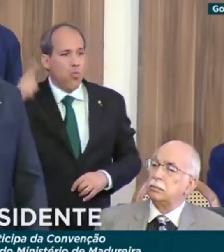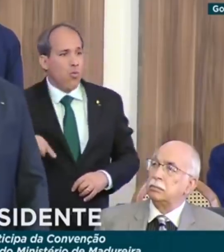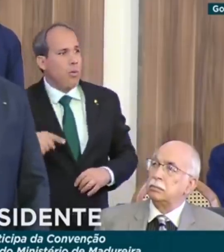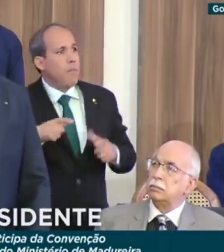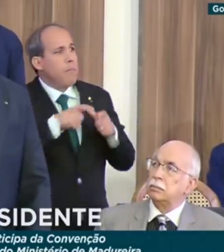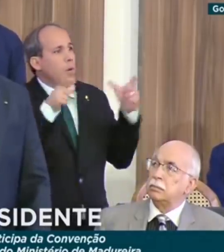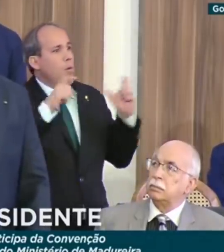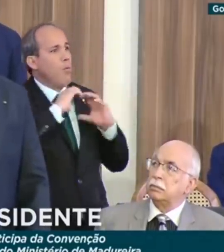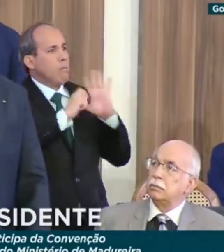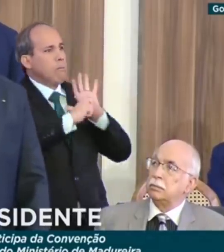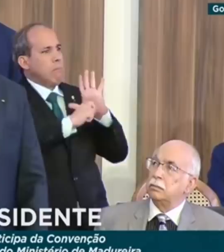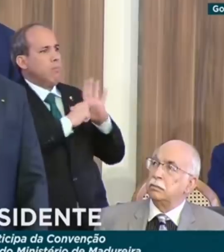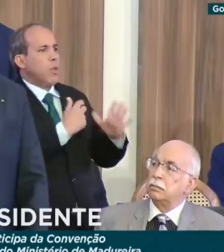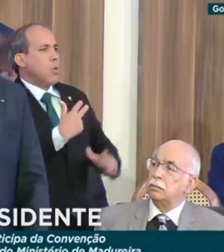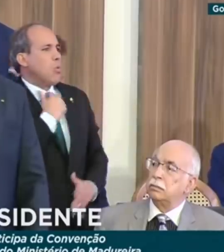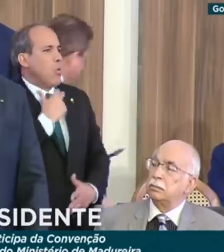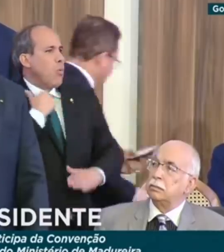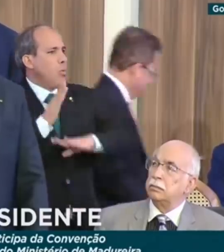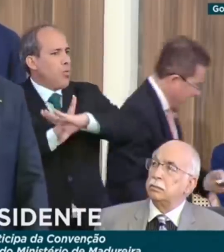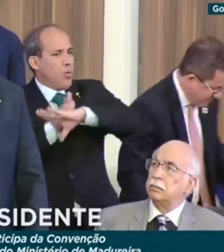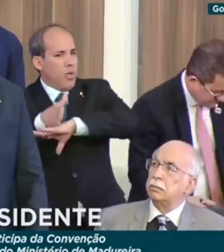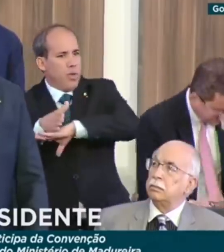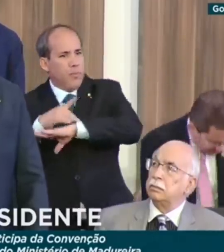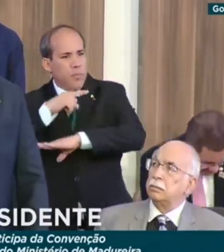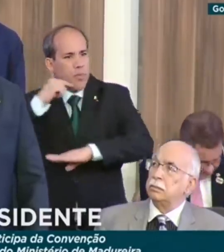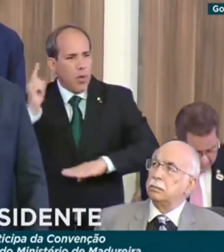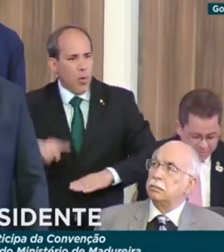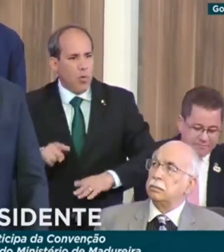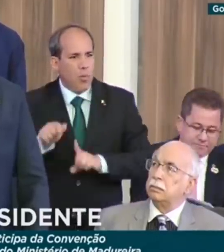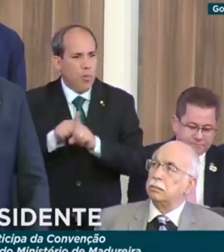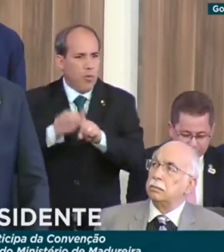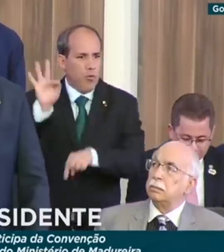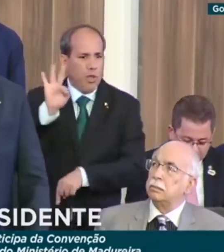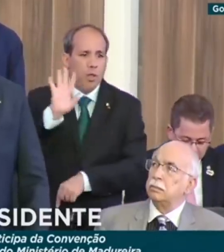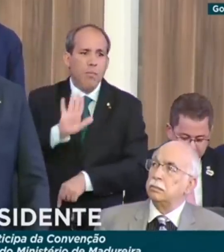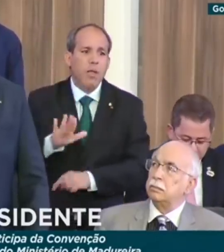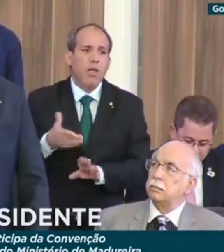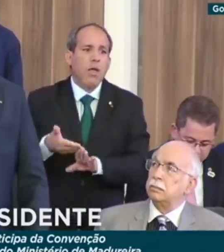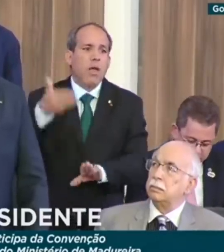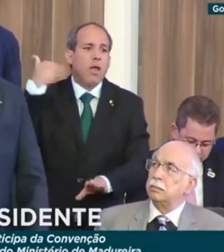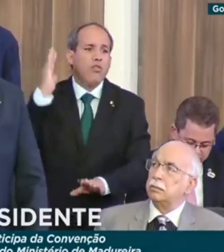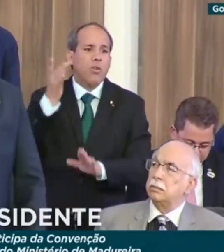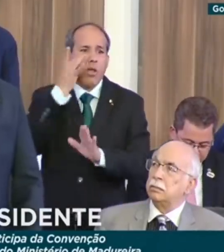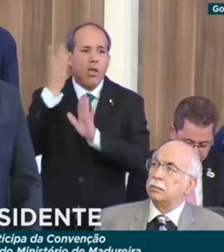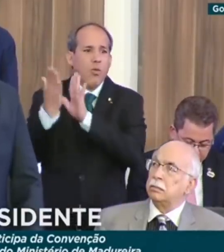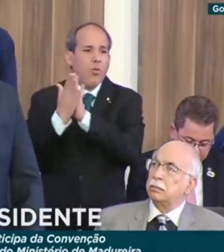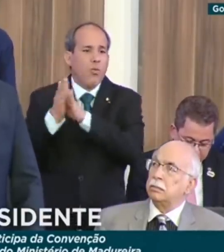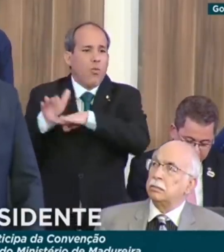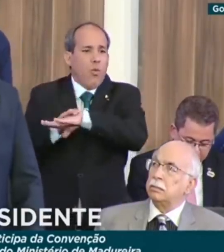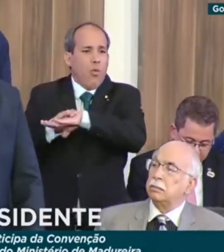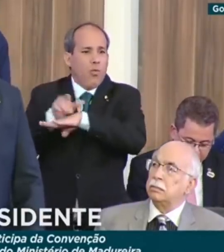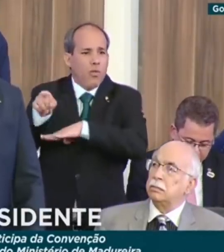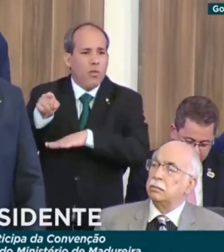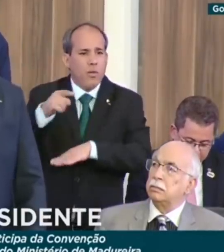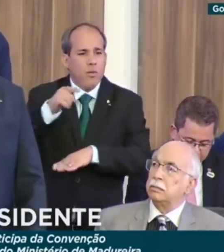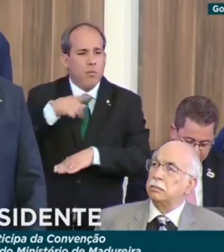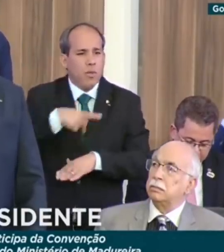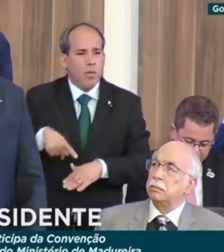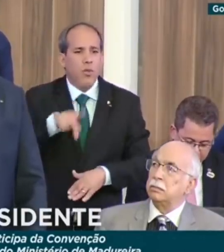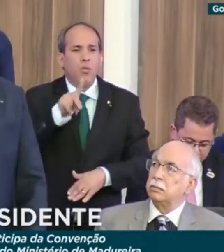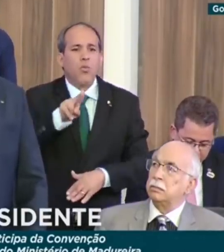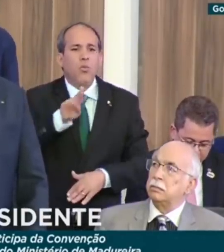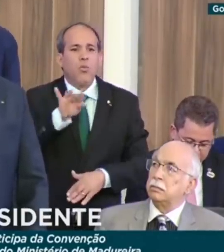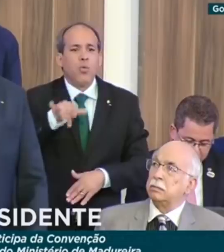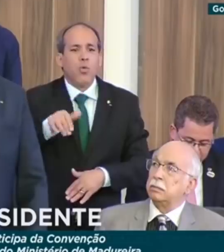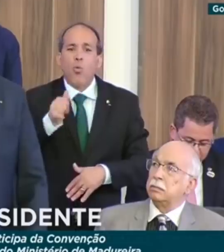fevereiro, mas eu tinha que conversar com o presidente Putin. A guerra não havia acontecido ainda,